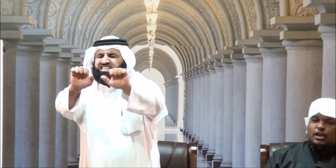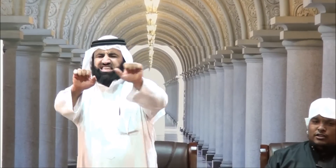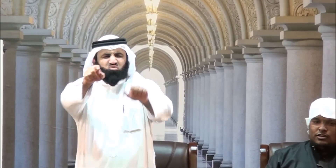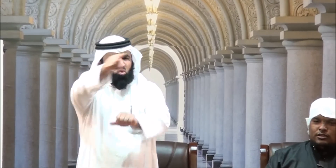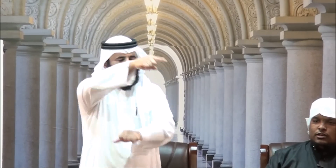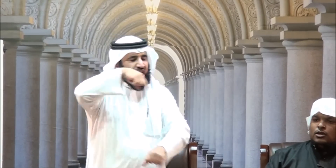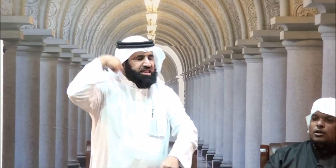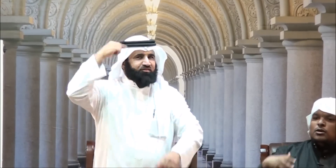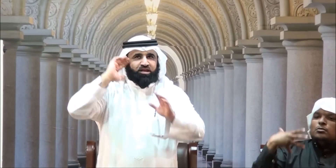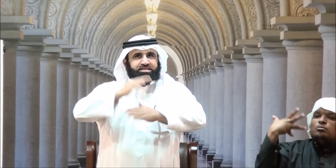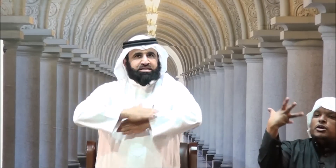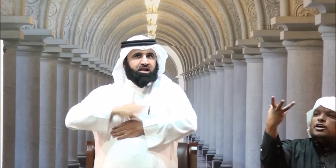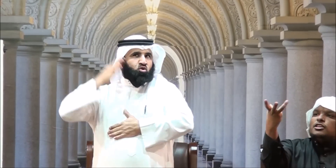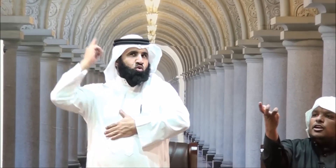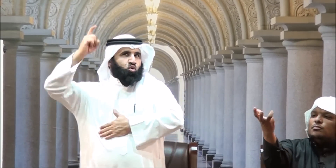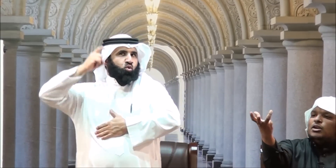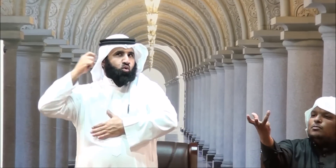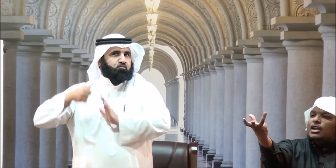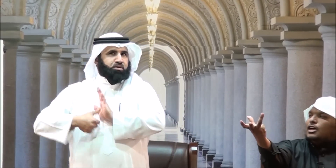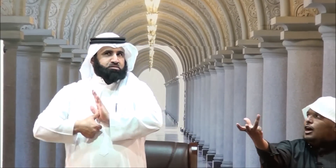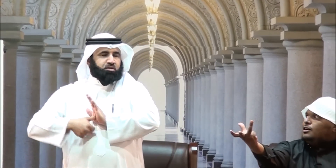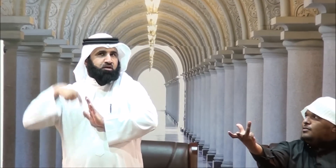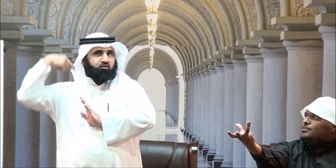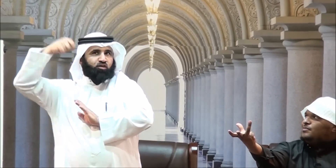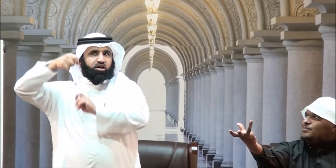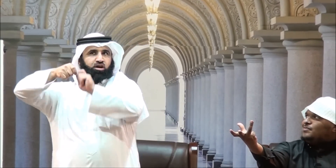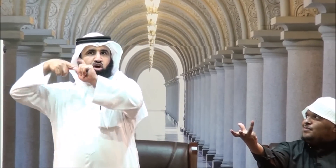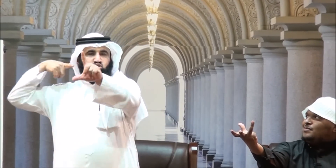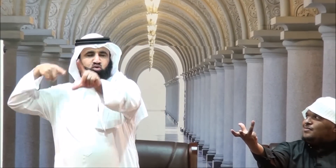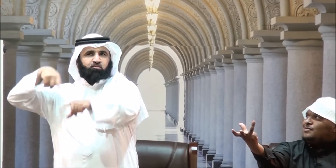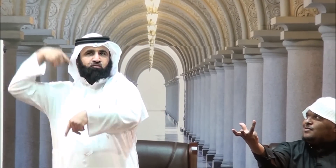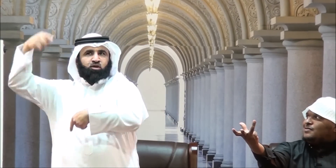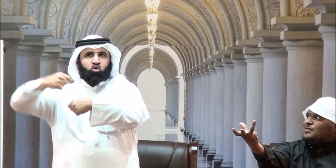وانت في صلاتك، من يقدر، من مالكها؟